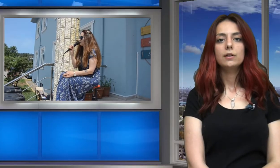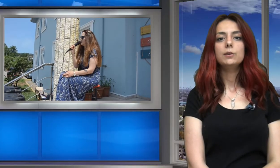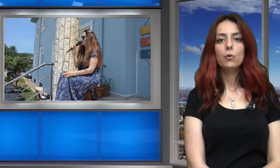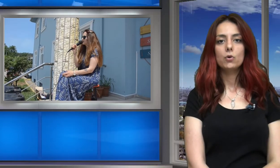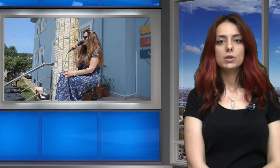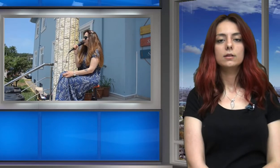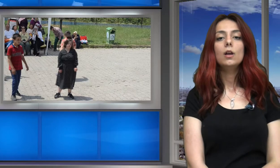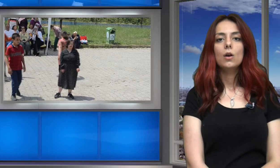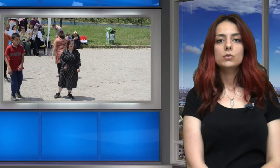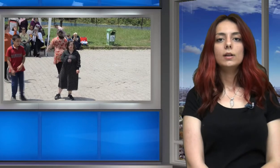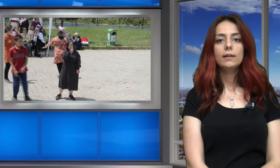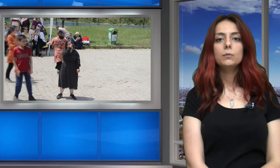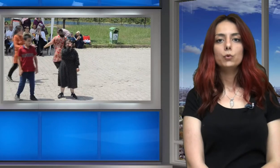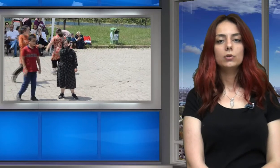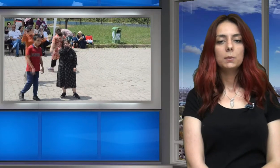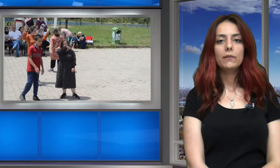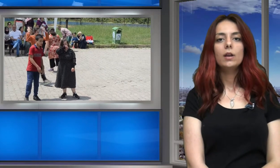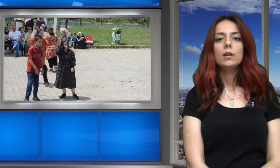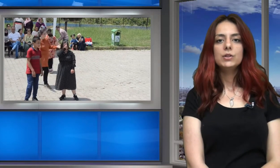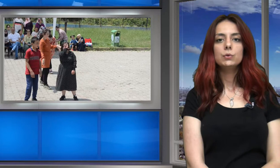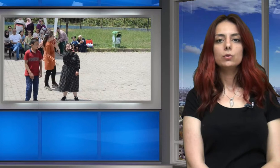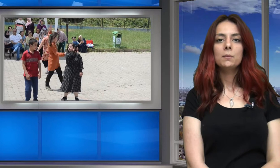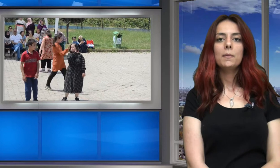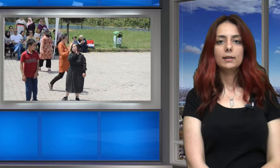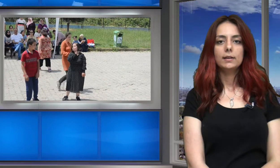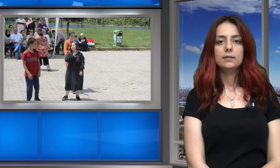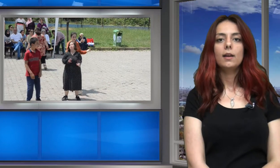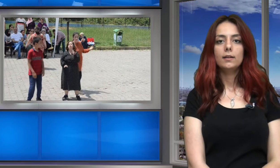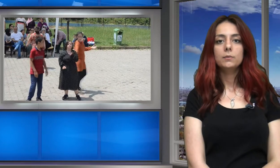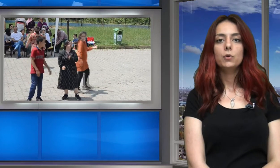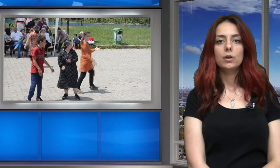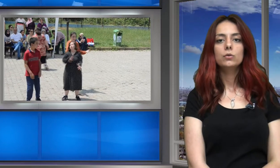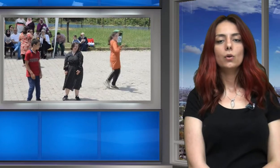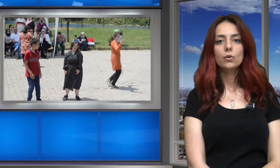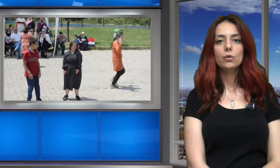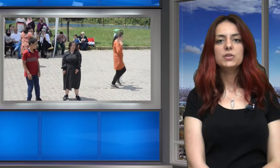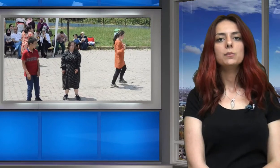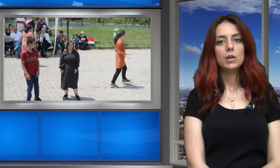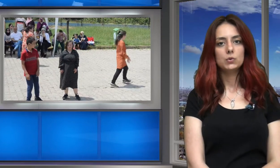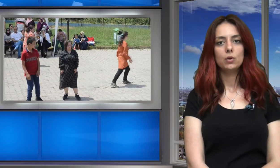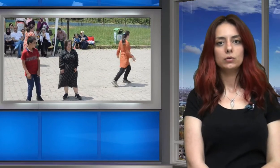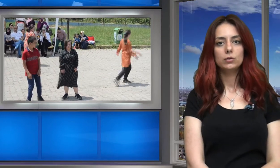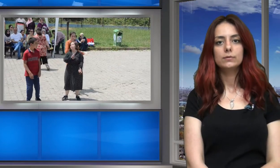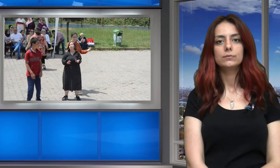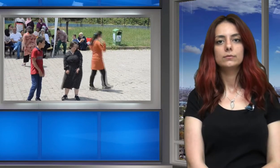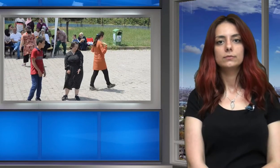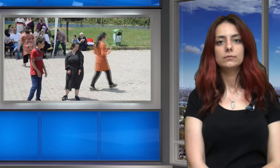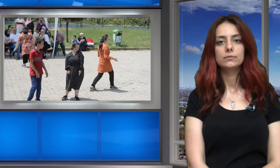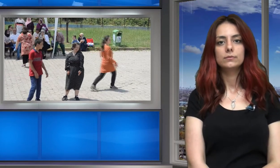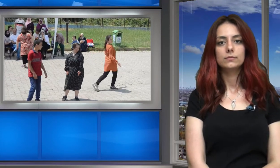Ticaret Borsası, Özel Eğitim Uygulama ve İş Uygulama Merkezi'nde eğitim gören 4 öğrenci mezun oldu.